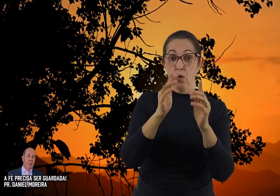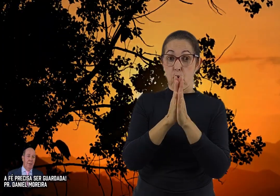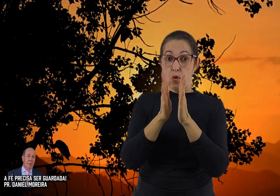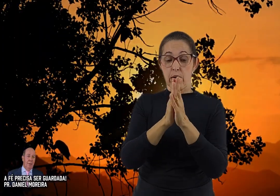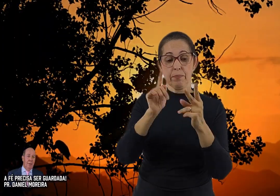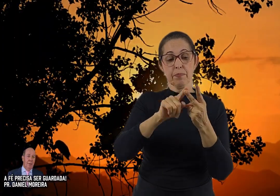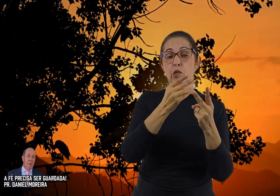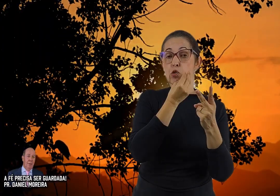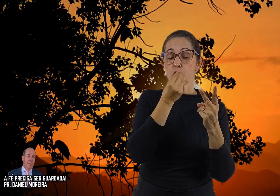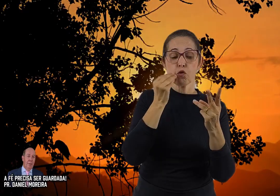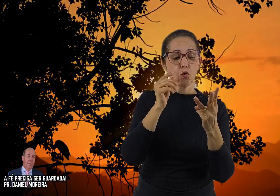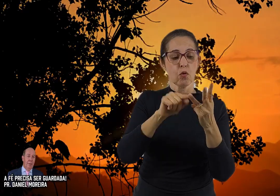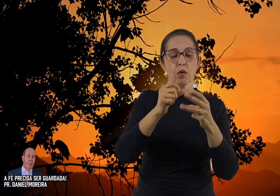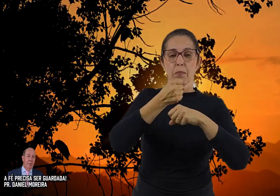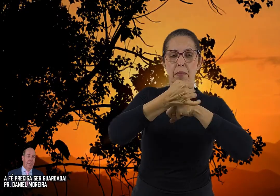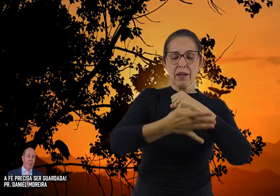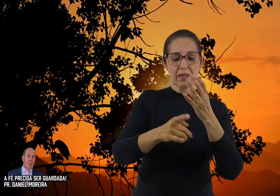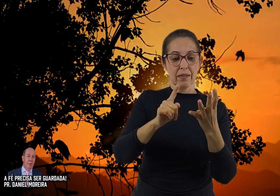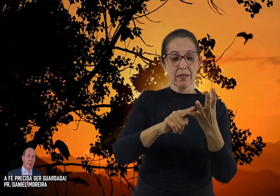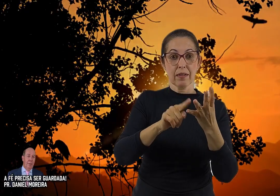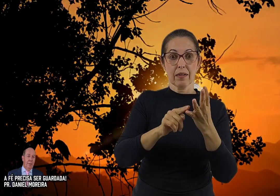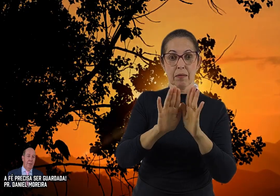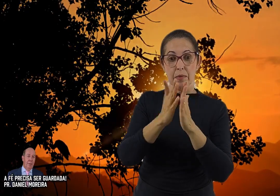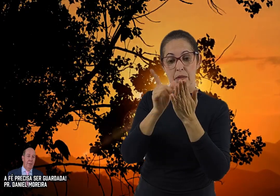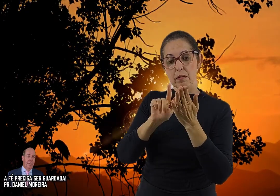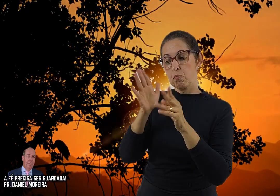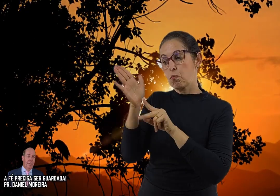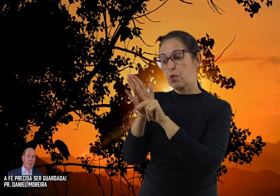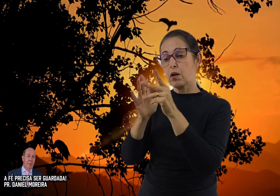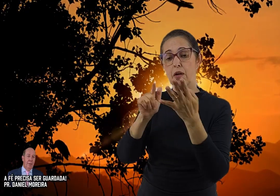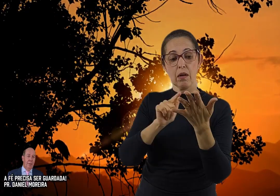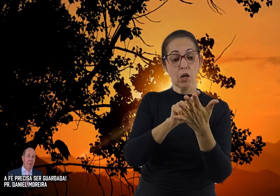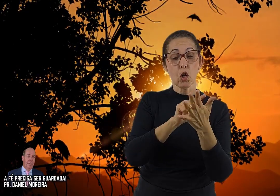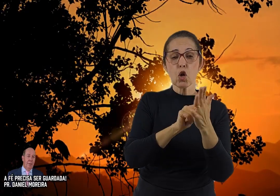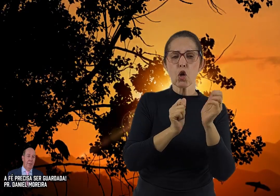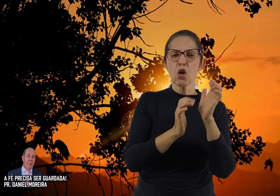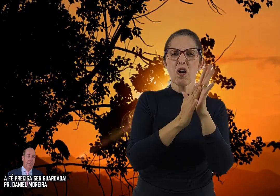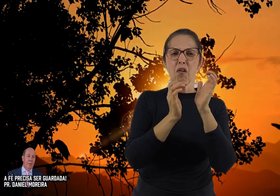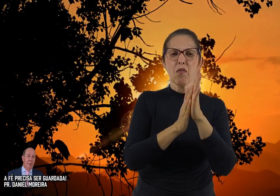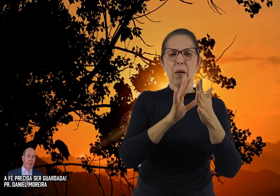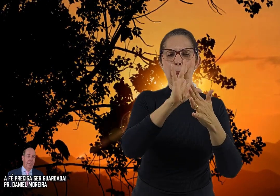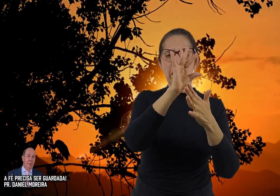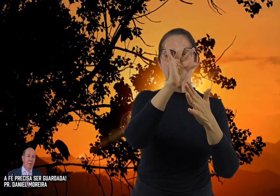oração, jejum, madrugada, consulta a palavra, louvor,